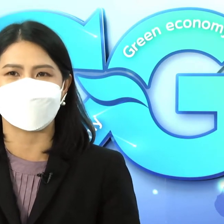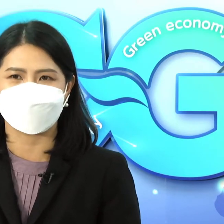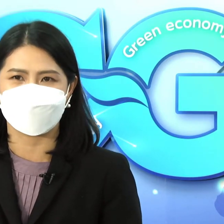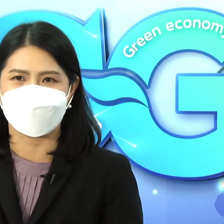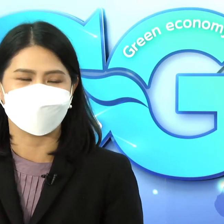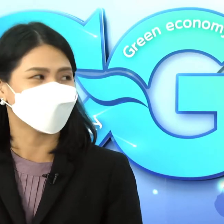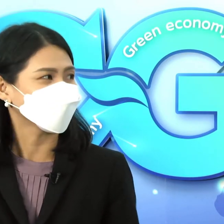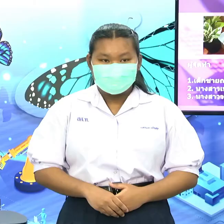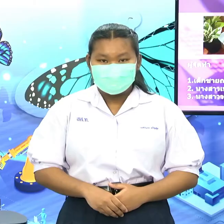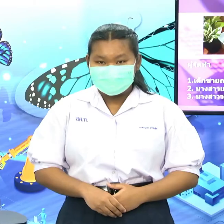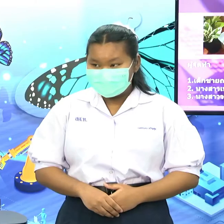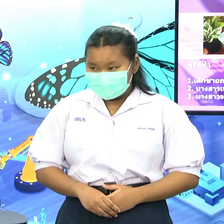ค่ะ